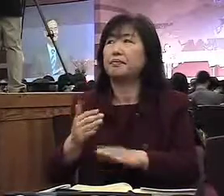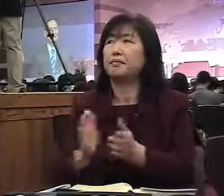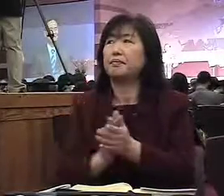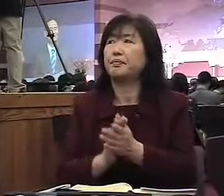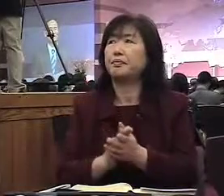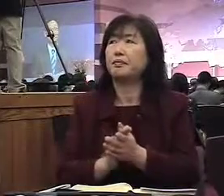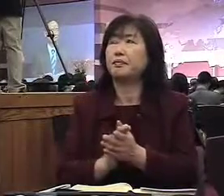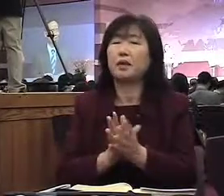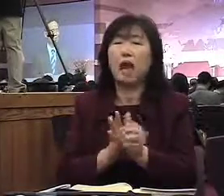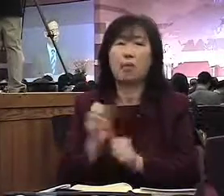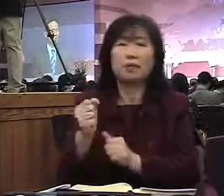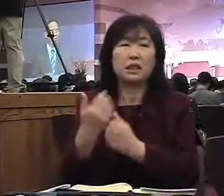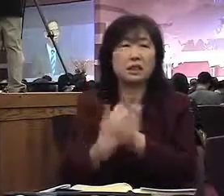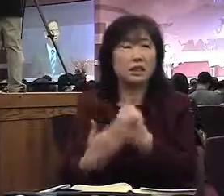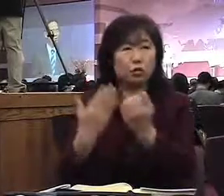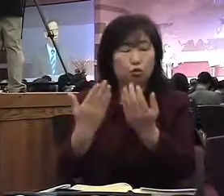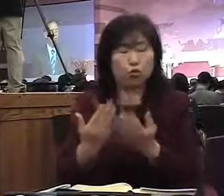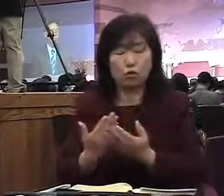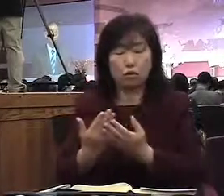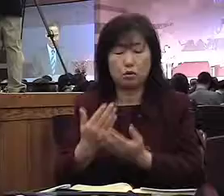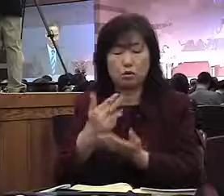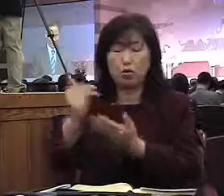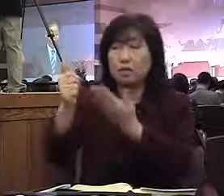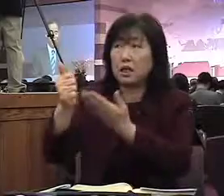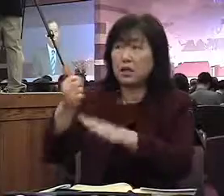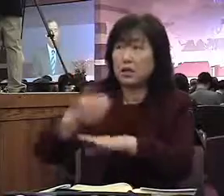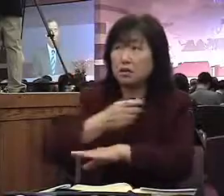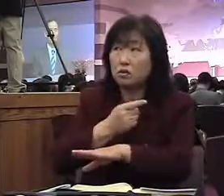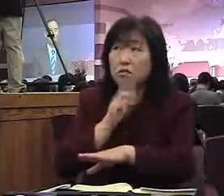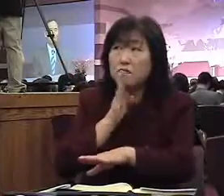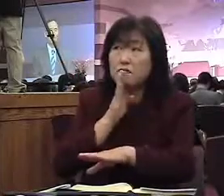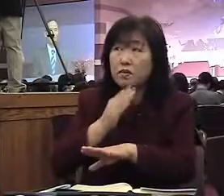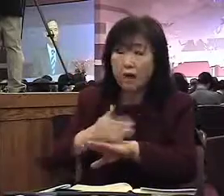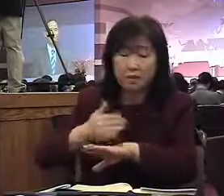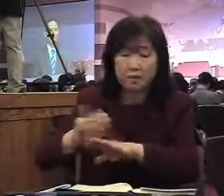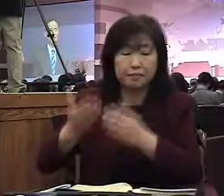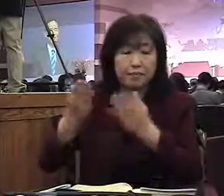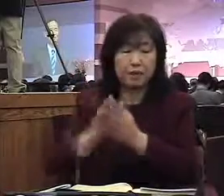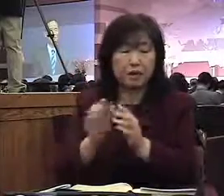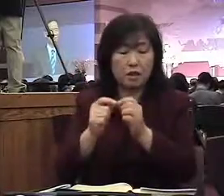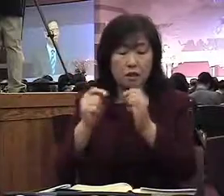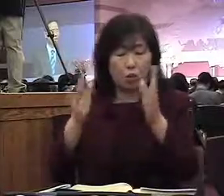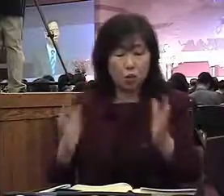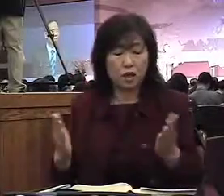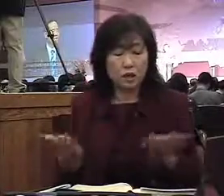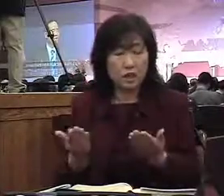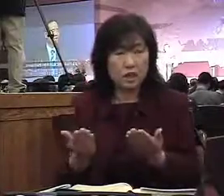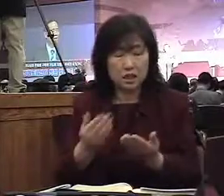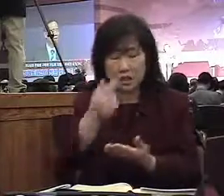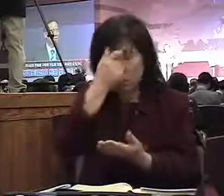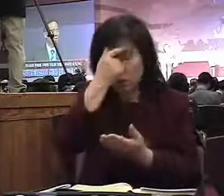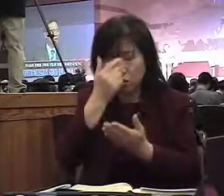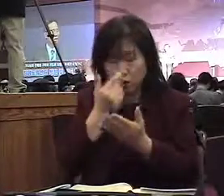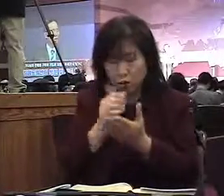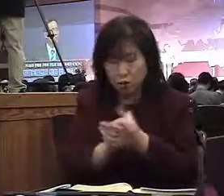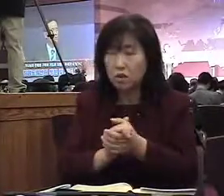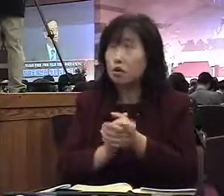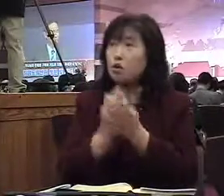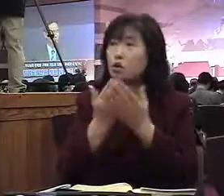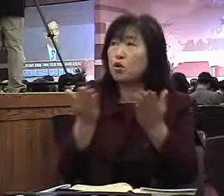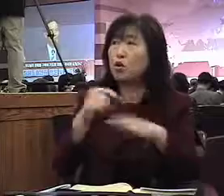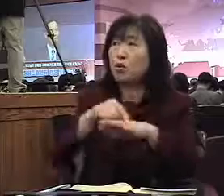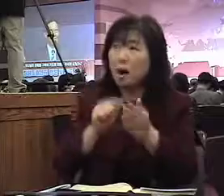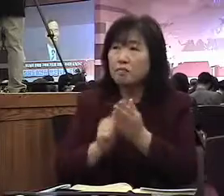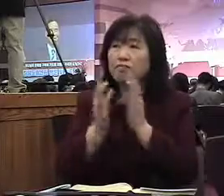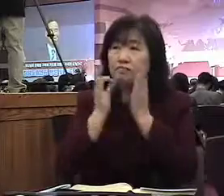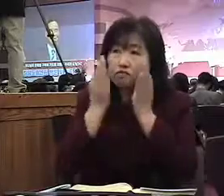이렇게 압도하는 은혜를 주시는 주님께 정말 감사드리고 그동안 이 일을 위해서 기도해 주신 그리고 마음 써주신